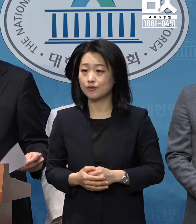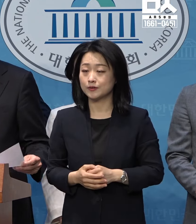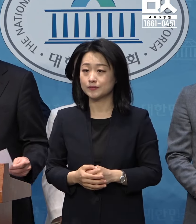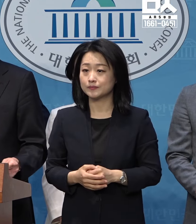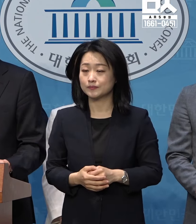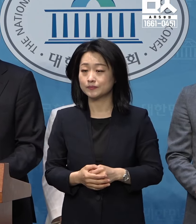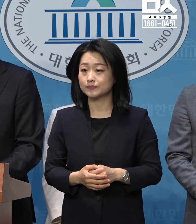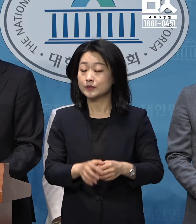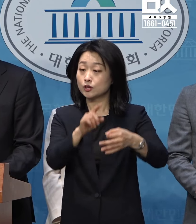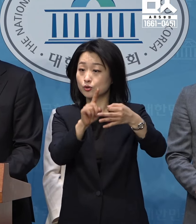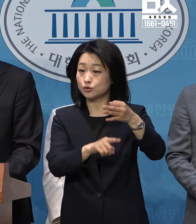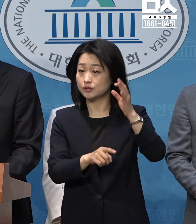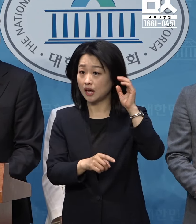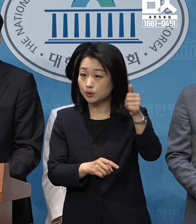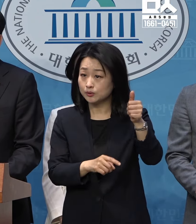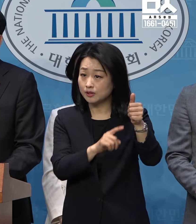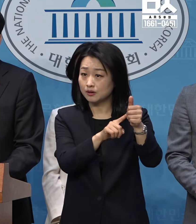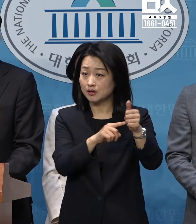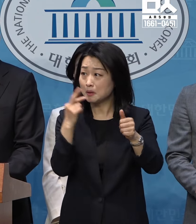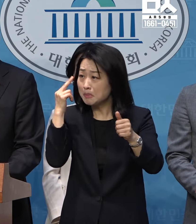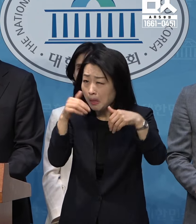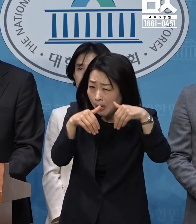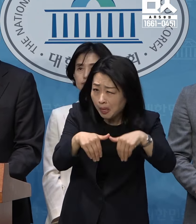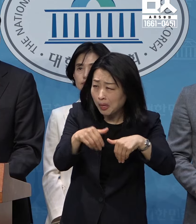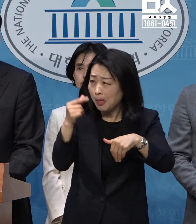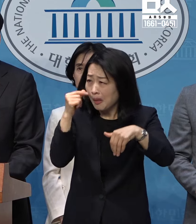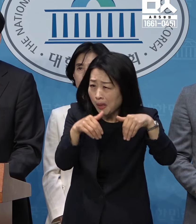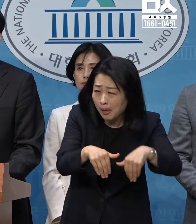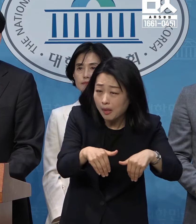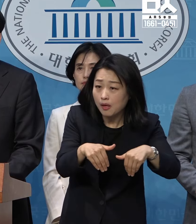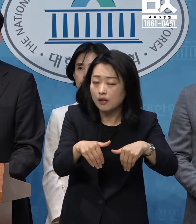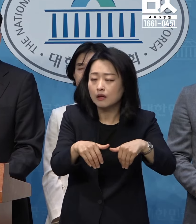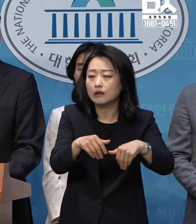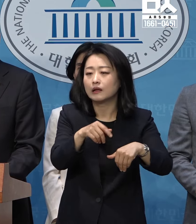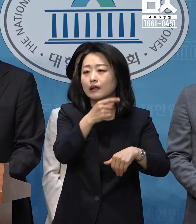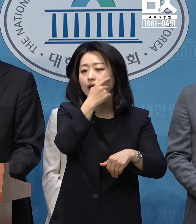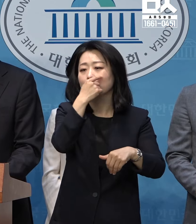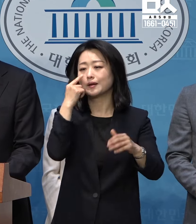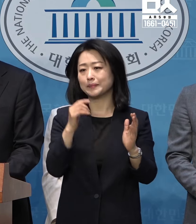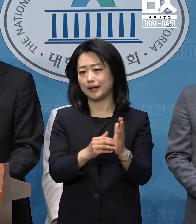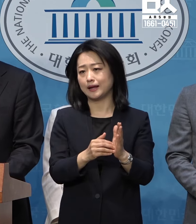내세웁니다. 이는 미국 종속, 일본 굴욕 외교에 이미 증명되었습니다.